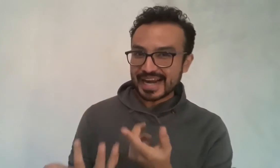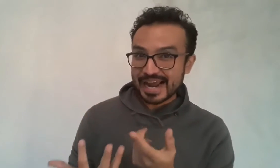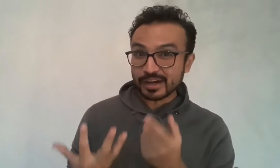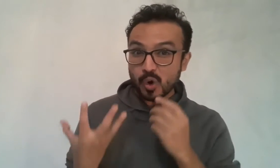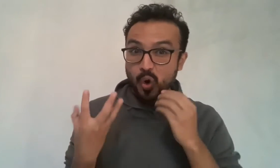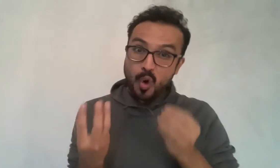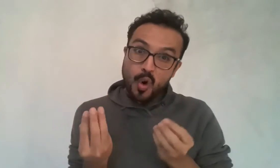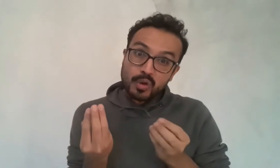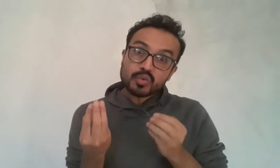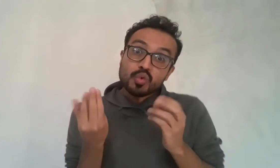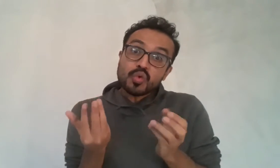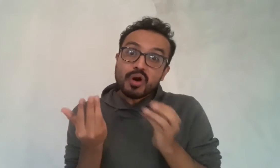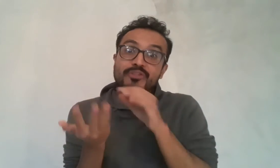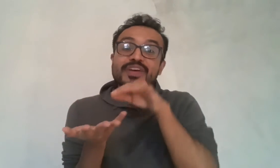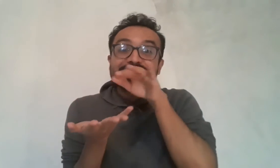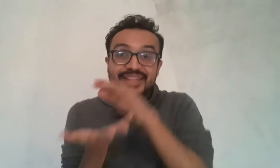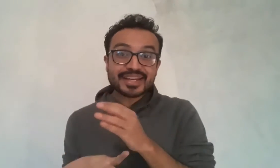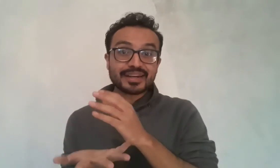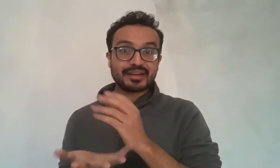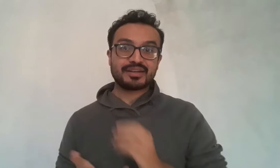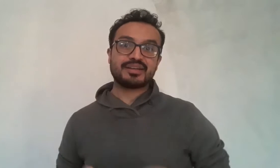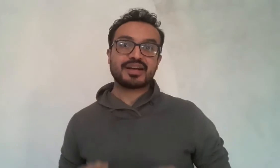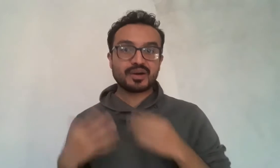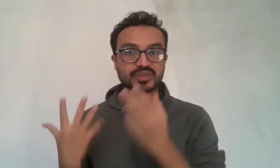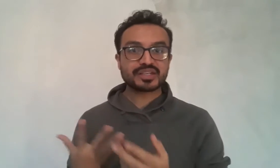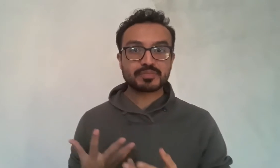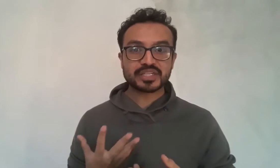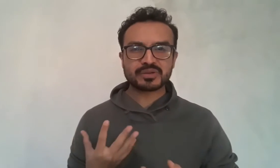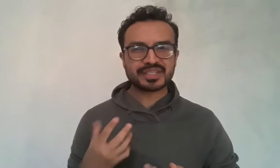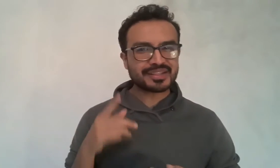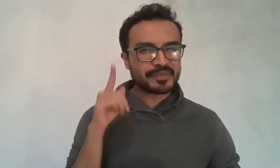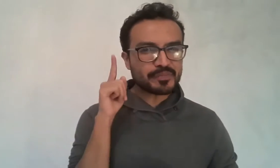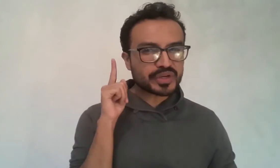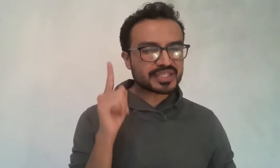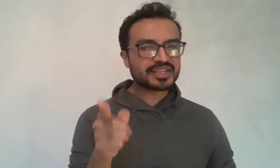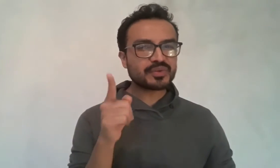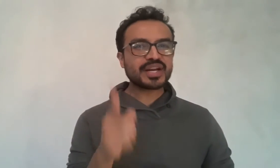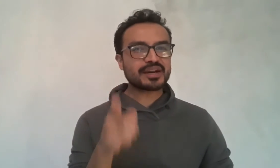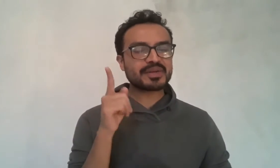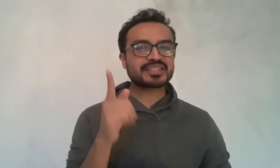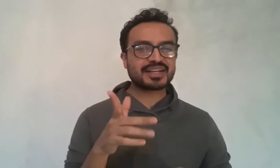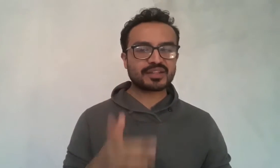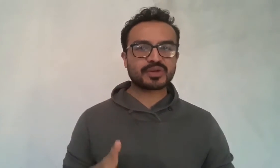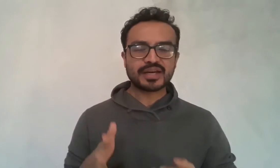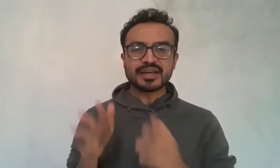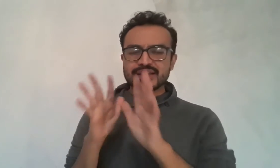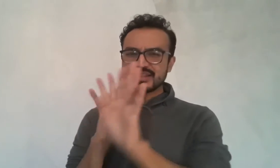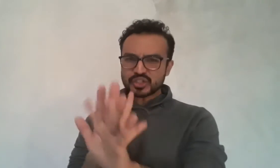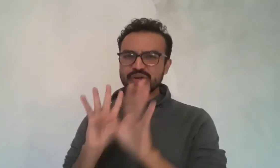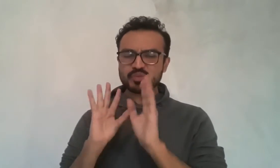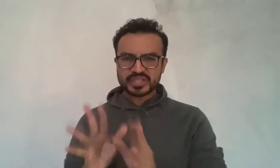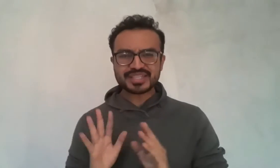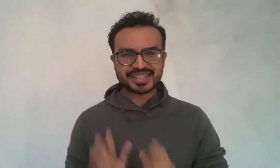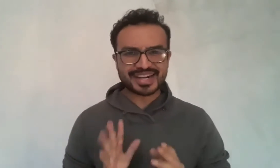denigrar u ofender a otras personas, también puede ser un arma sanadora. De hecho, en muchas